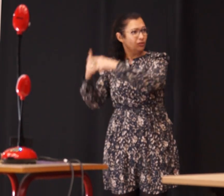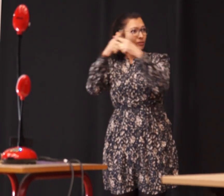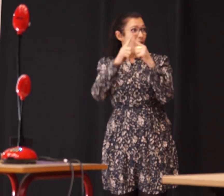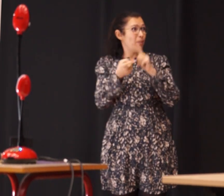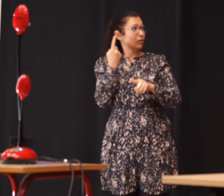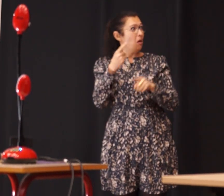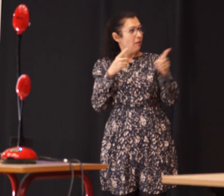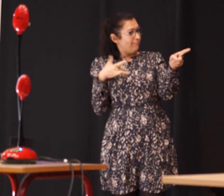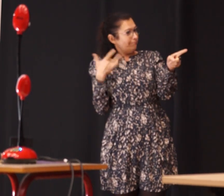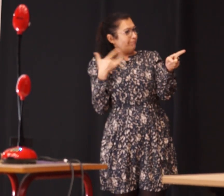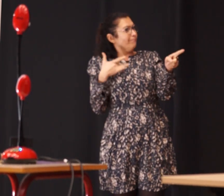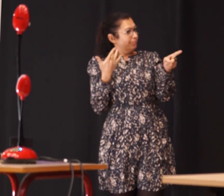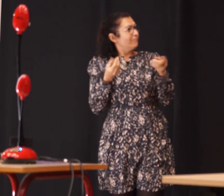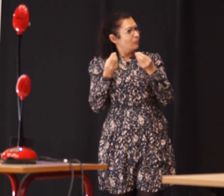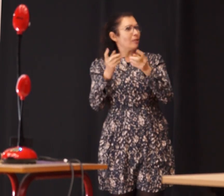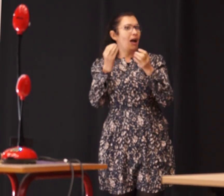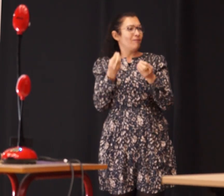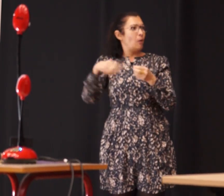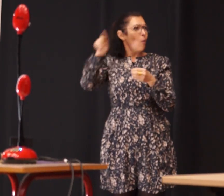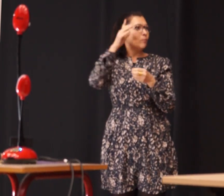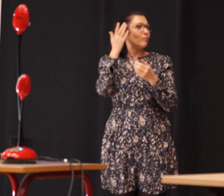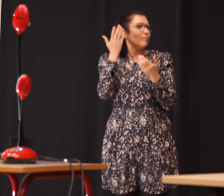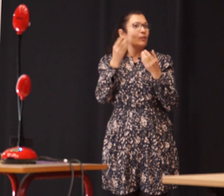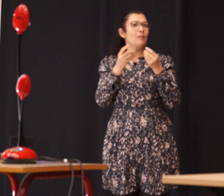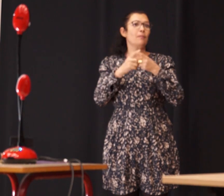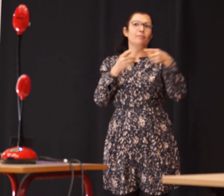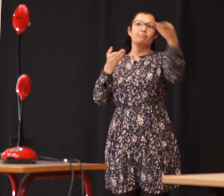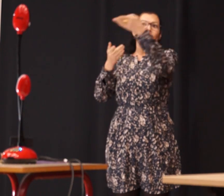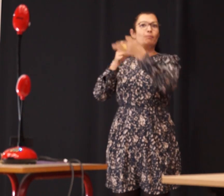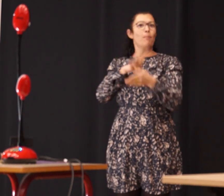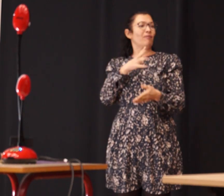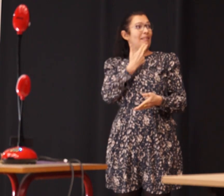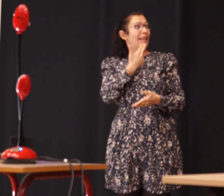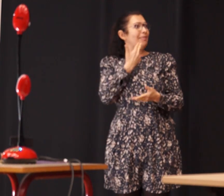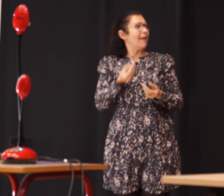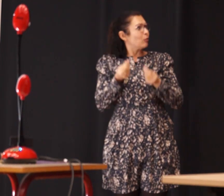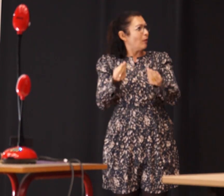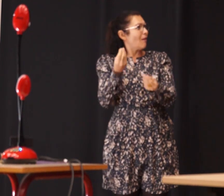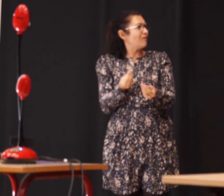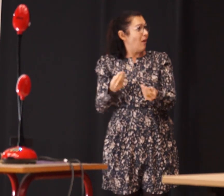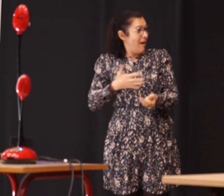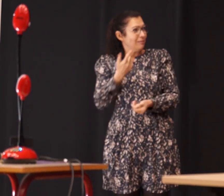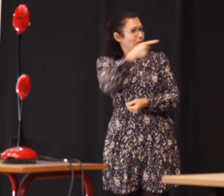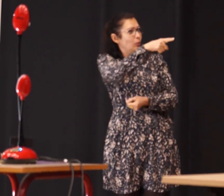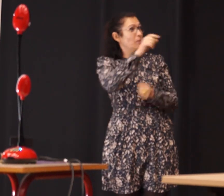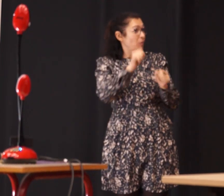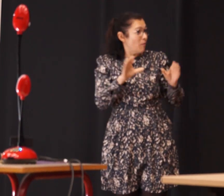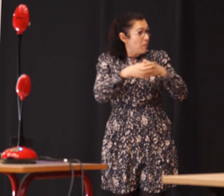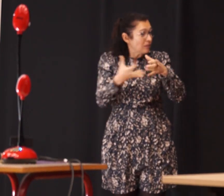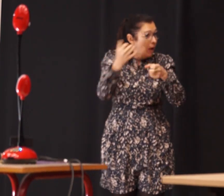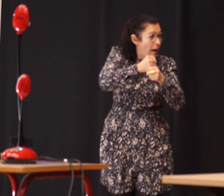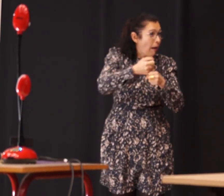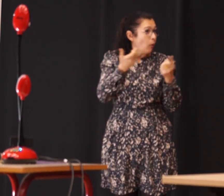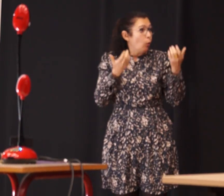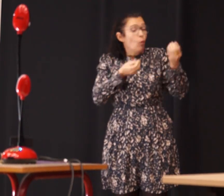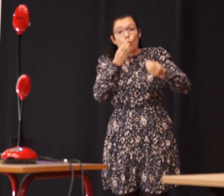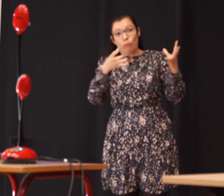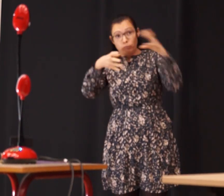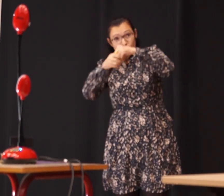inviter à partager vos savoirs, parce que ce que vous avez présenté est vraiment très intéressant et de le partager. Parce que là, il y a vraiment un travail qualitatif, de